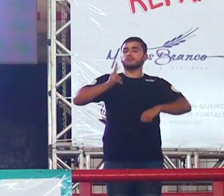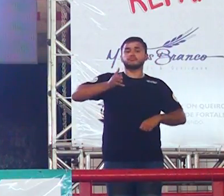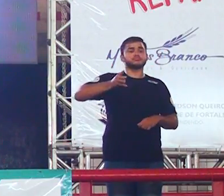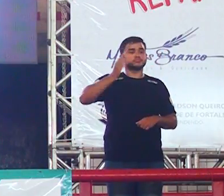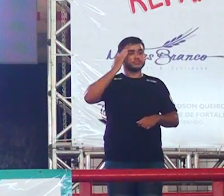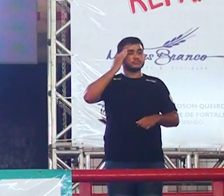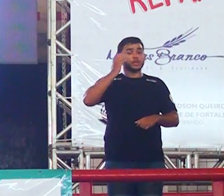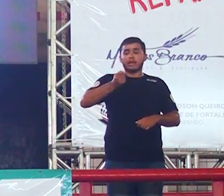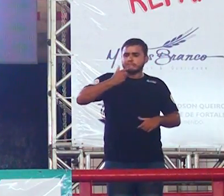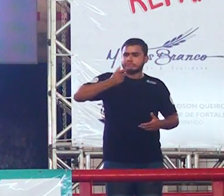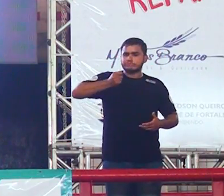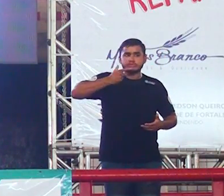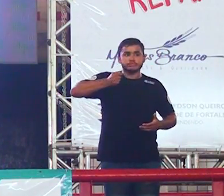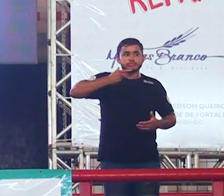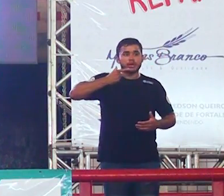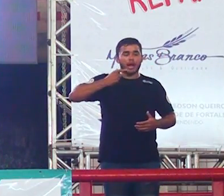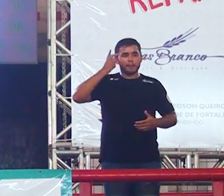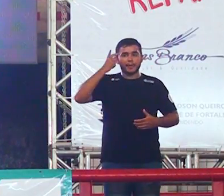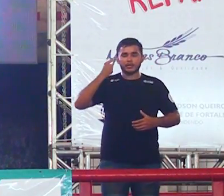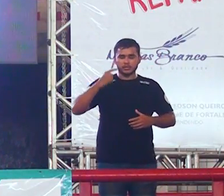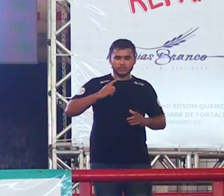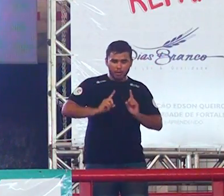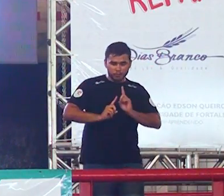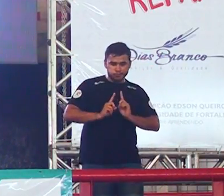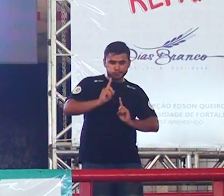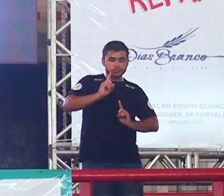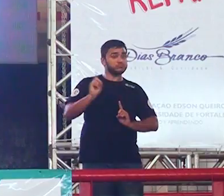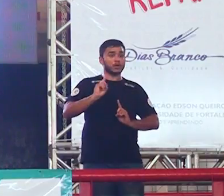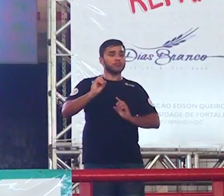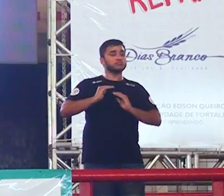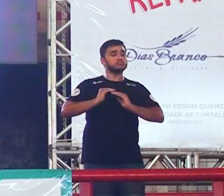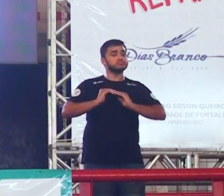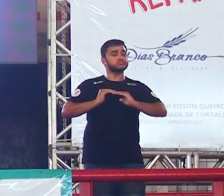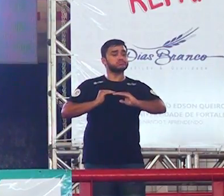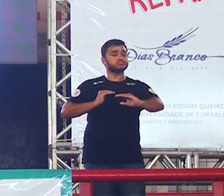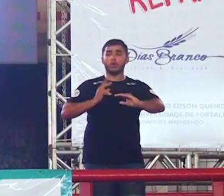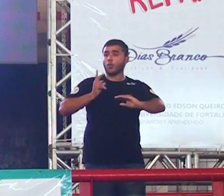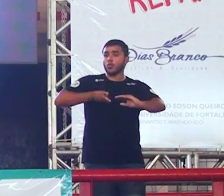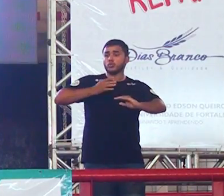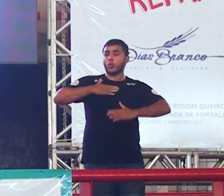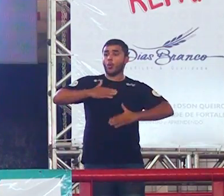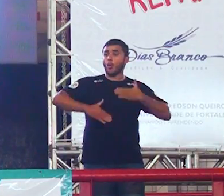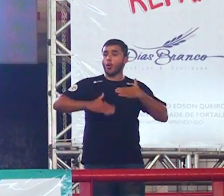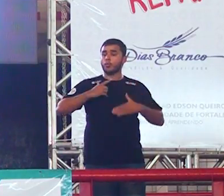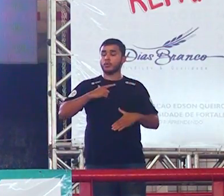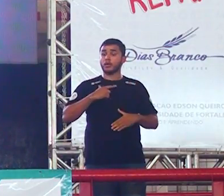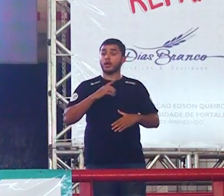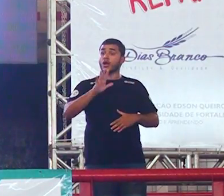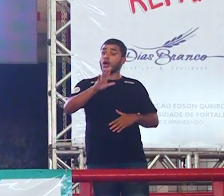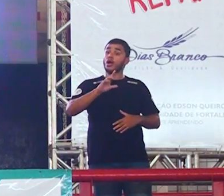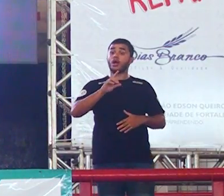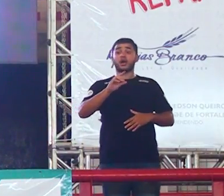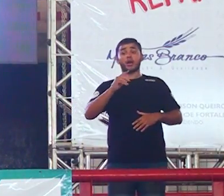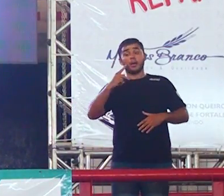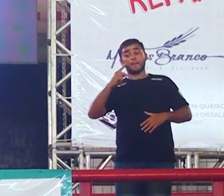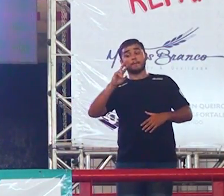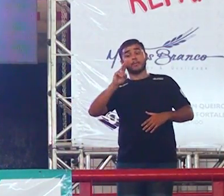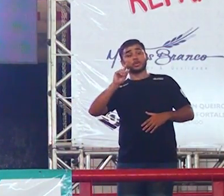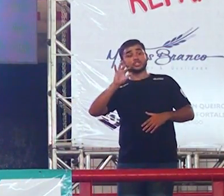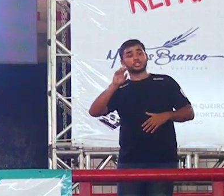tomada constantemente, vai estabilizar a concentração dela e vai inibir constantemente a de